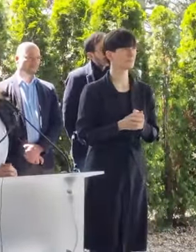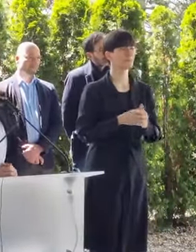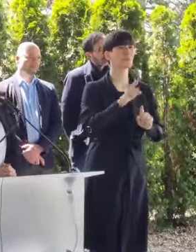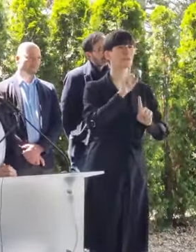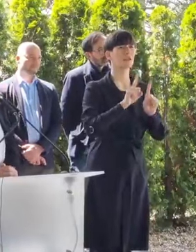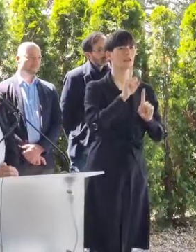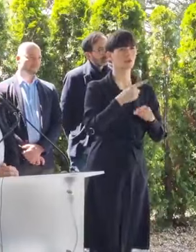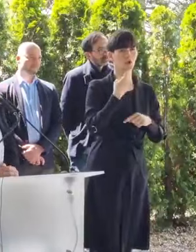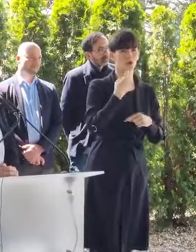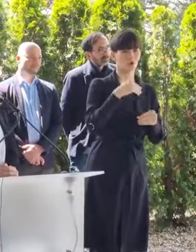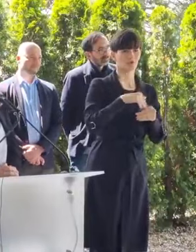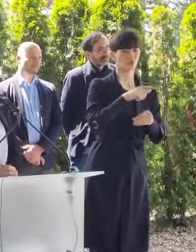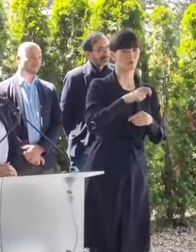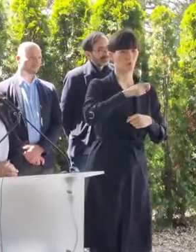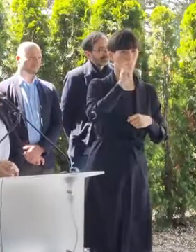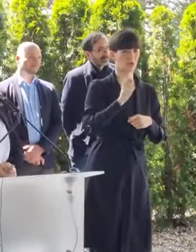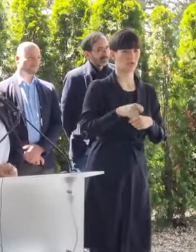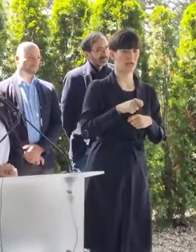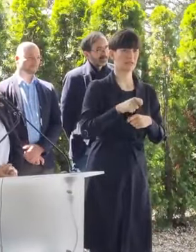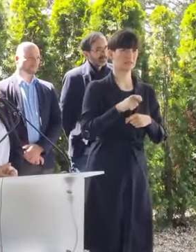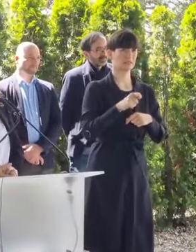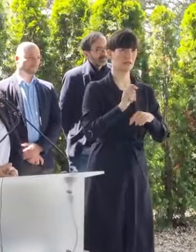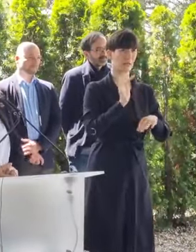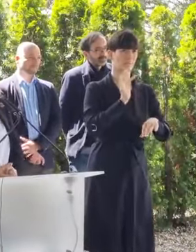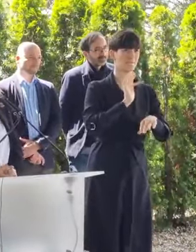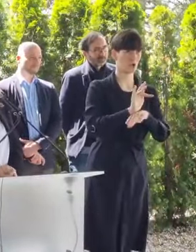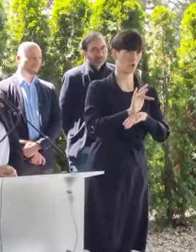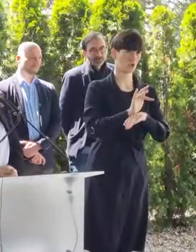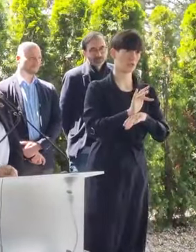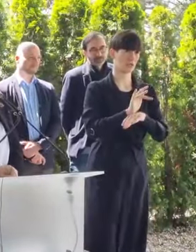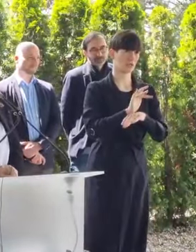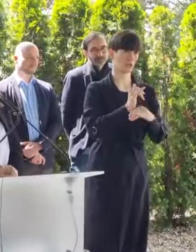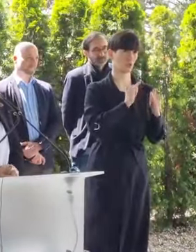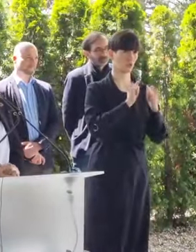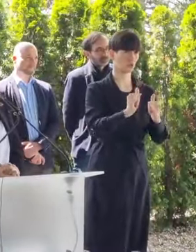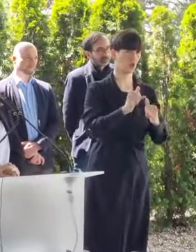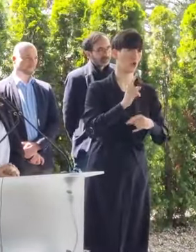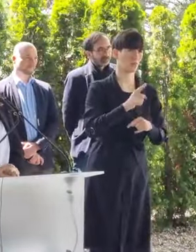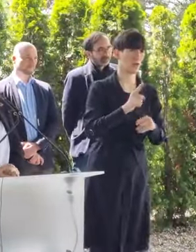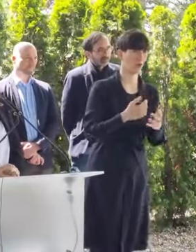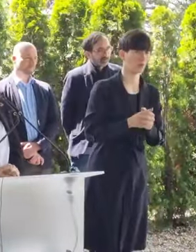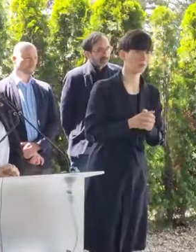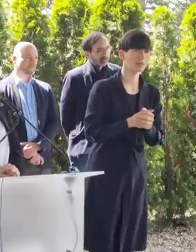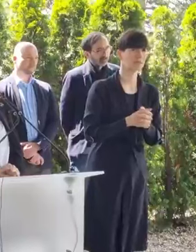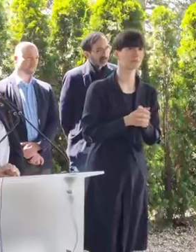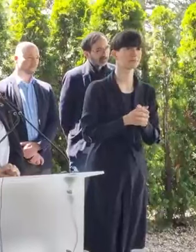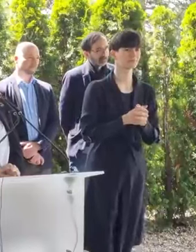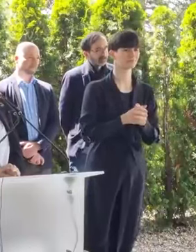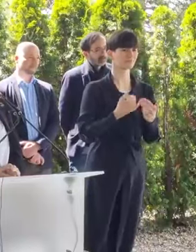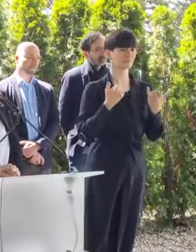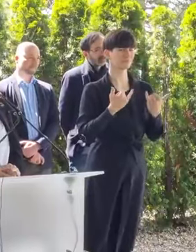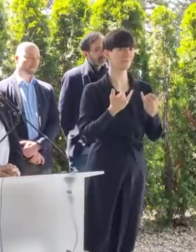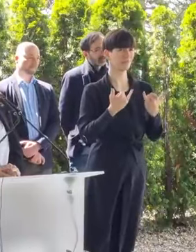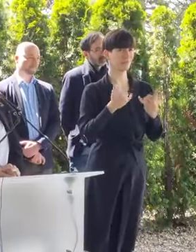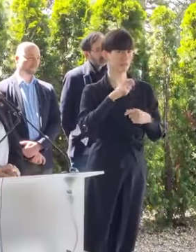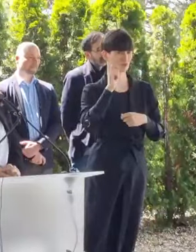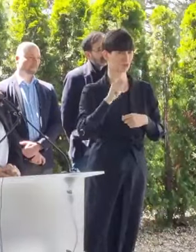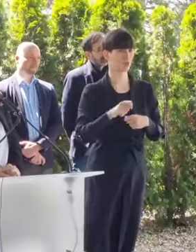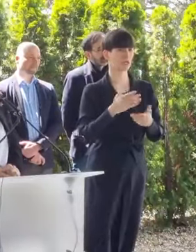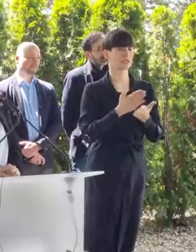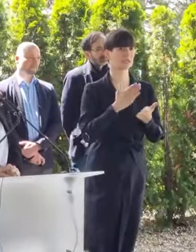protiofenzíve. Dotkli ste sa ako teda najvyšší predstavitelia vlastne aj tejto témy, keďže Ukrajina vlastne zo dňa na deň opakuje viac a viac tie